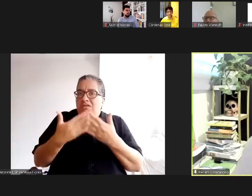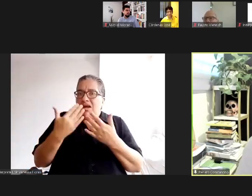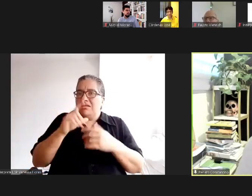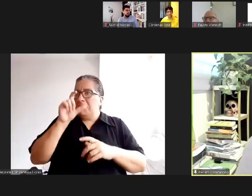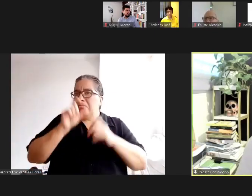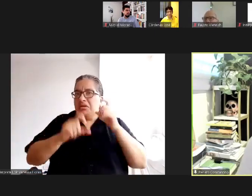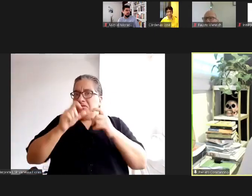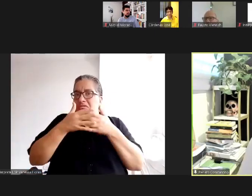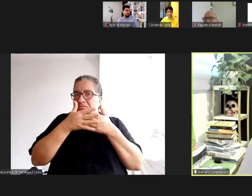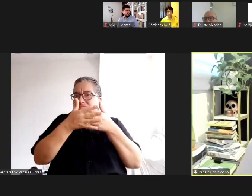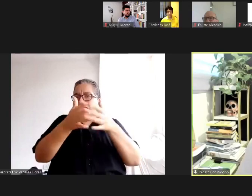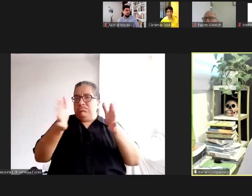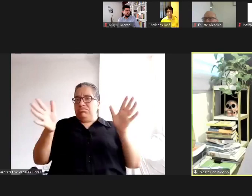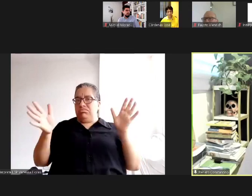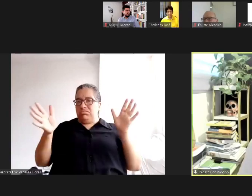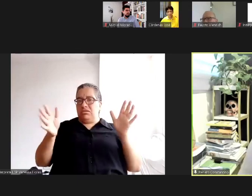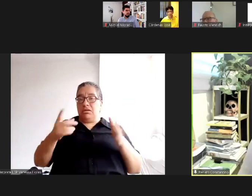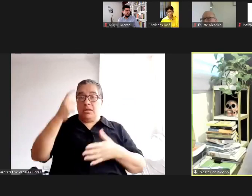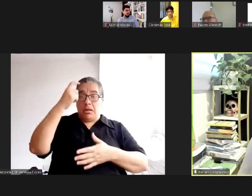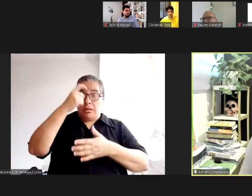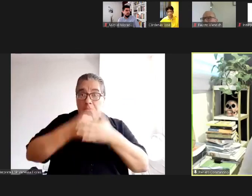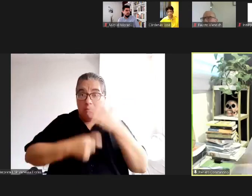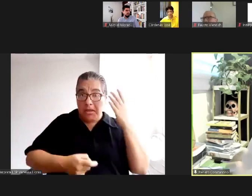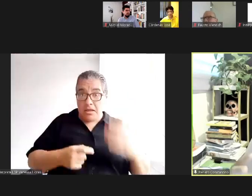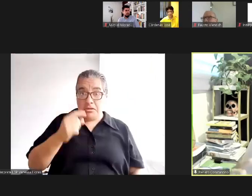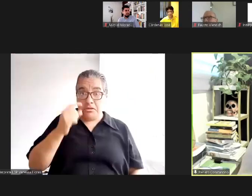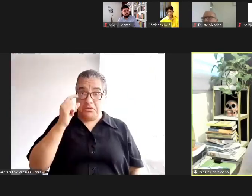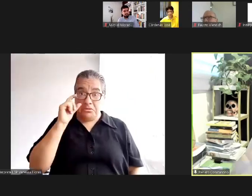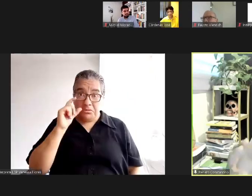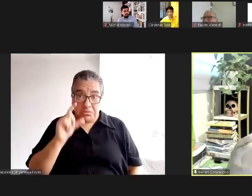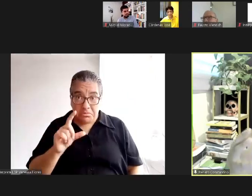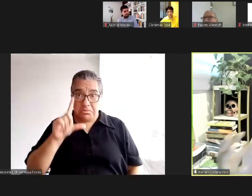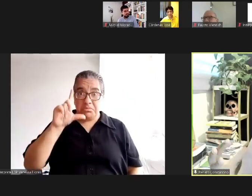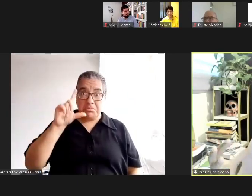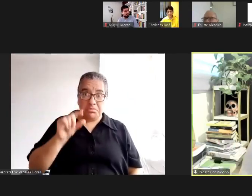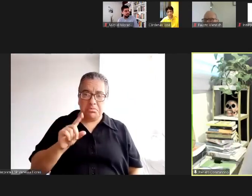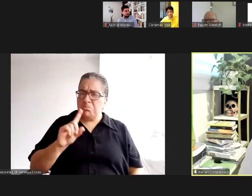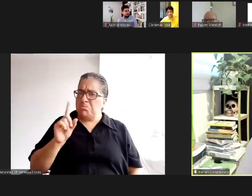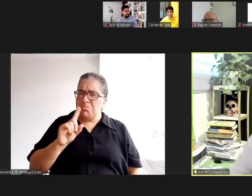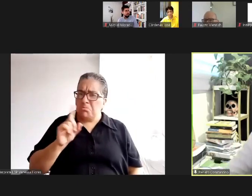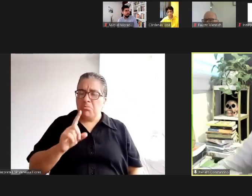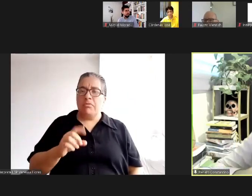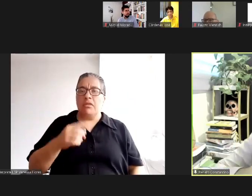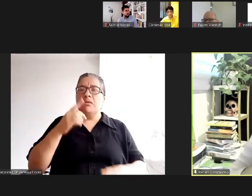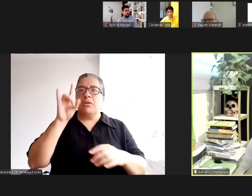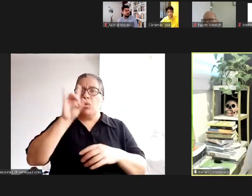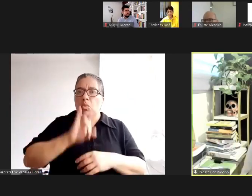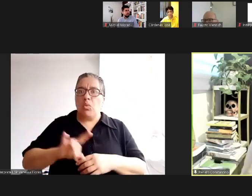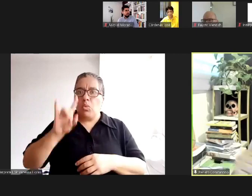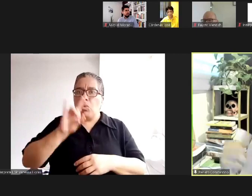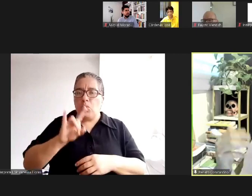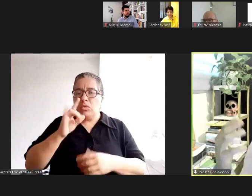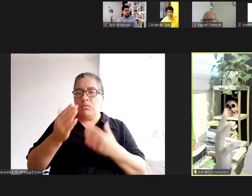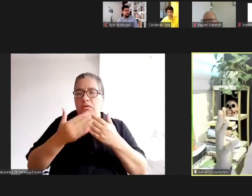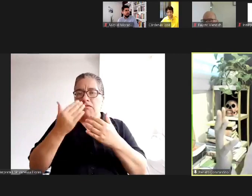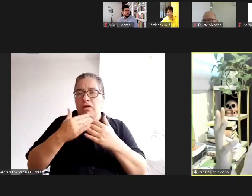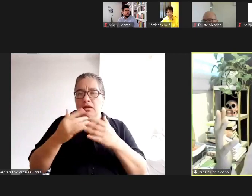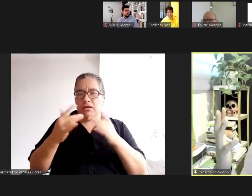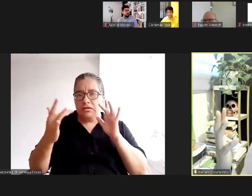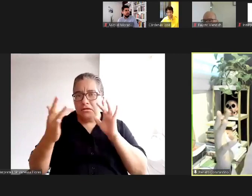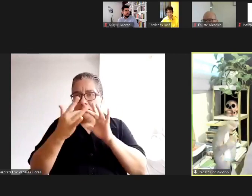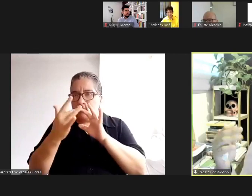precio, sino porque en tanto el contenido es compartido en una pantalla pequeña, no hay muchos efectos de luces, no hay posibilidad de cambiar